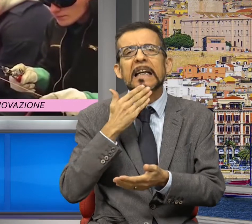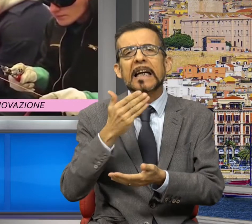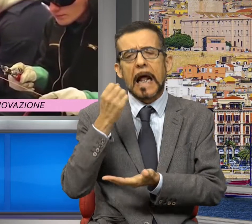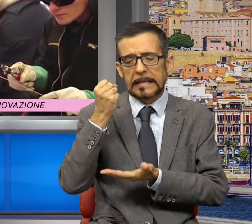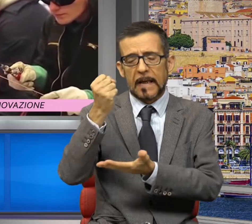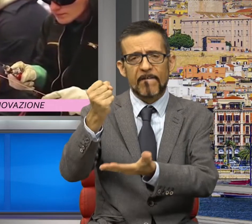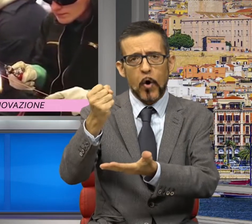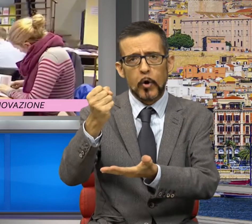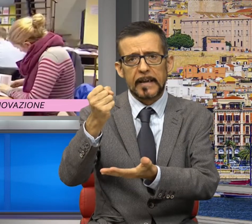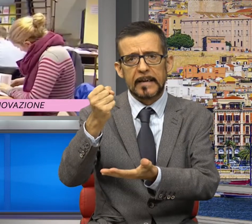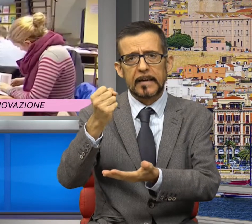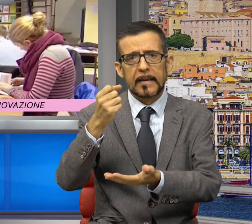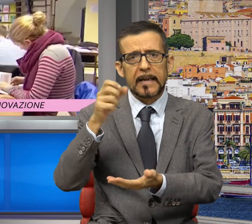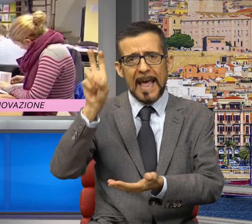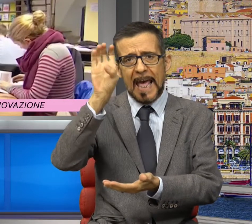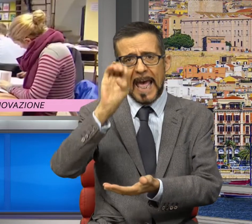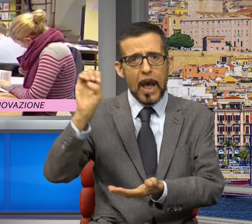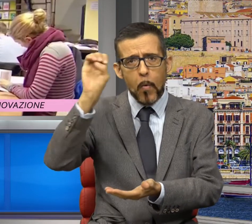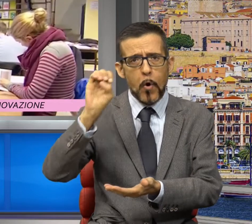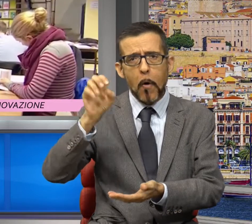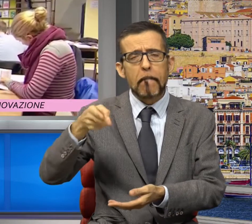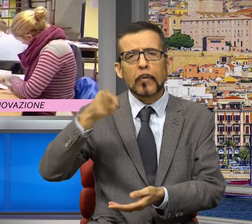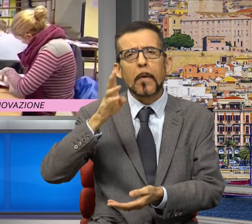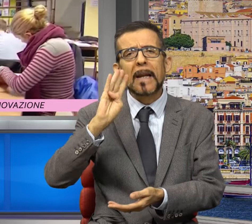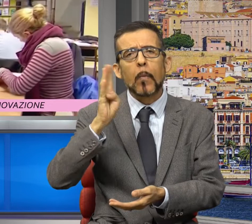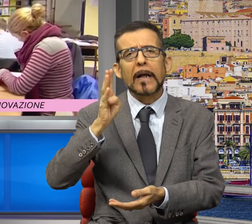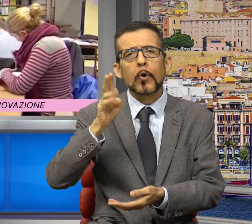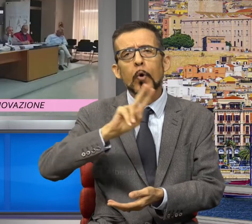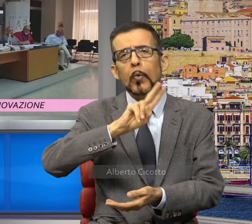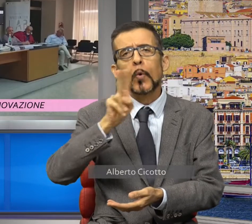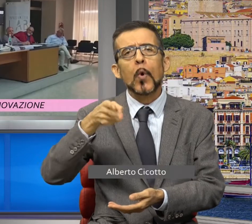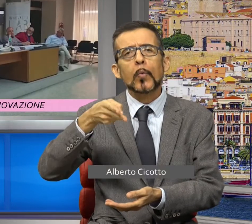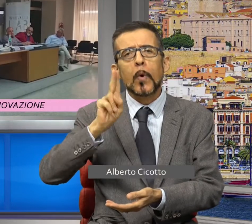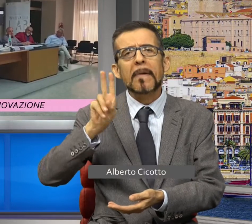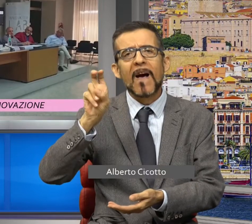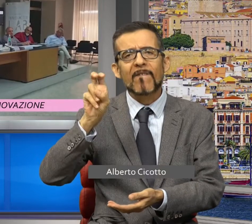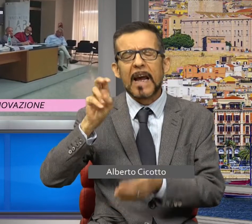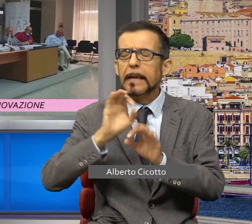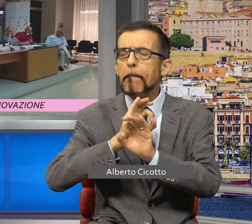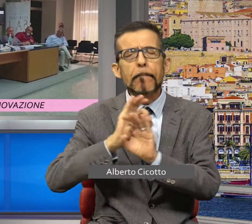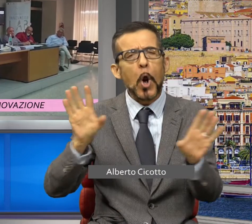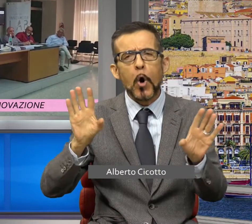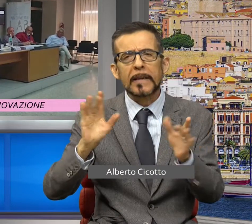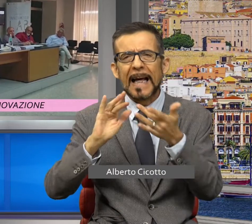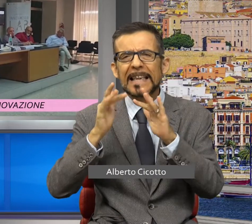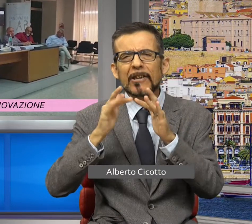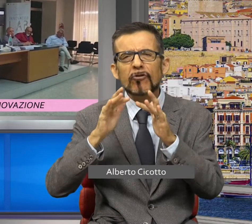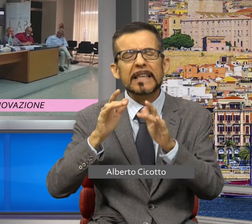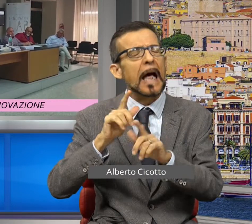Sardegna 2014-2020, è pronta per l'avvio del progetto Il digitale non è mai stato così semplice, promosso